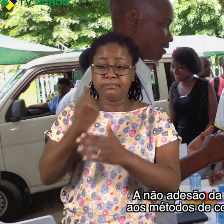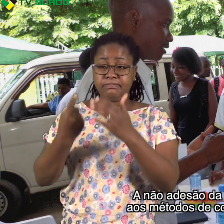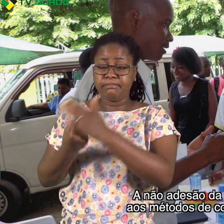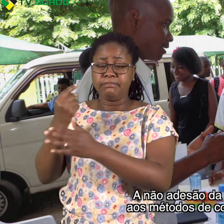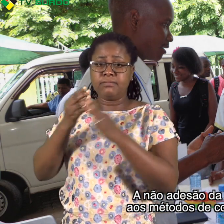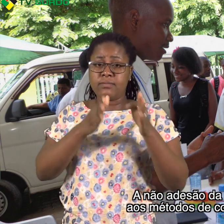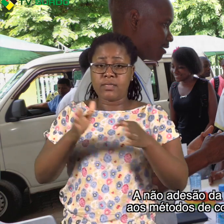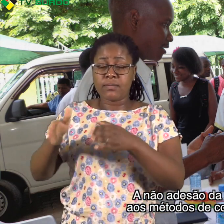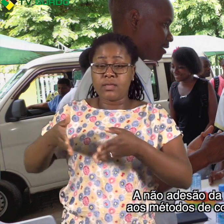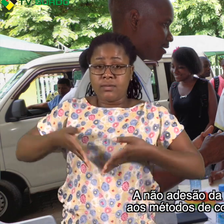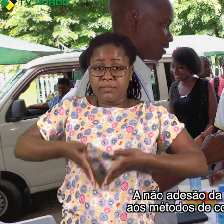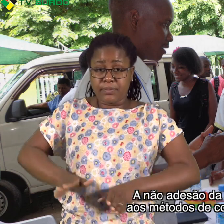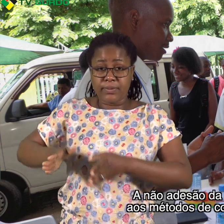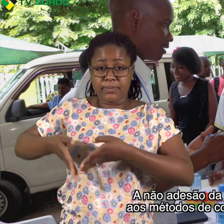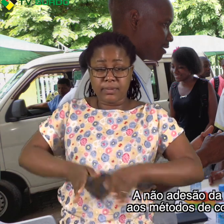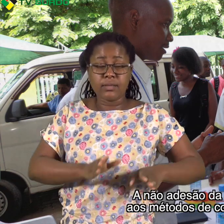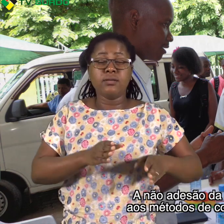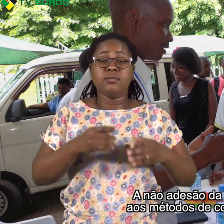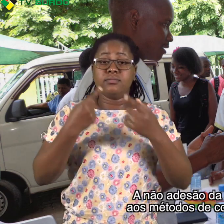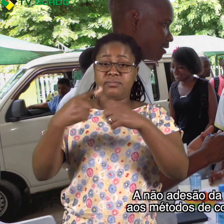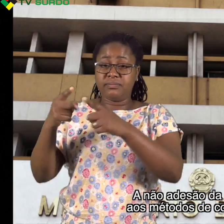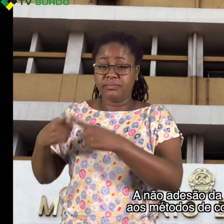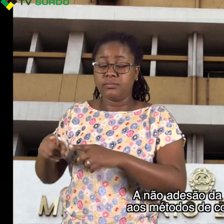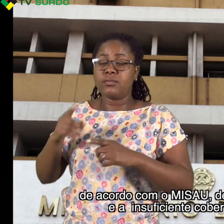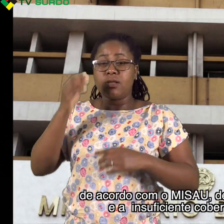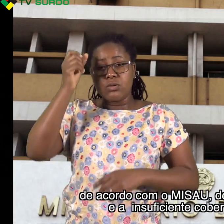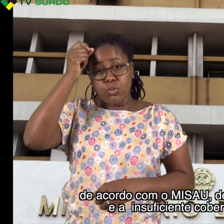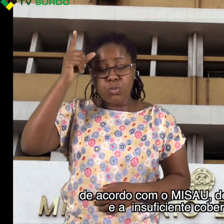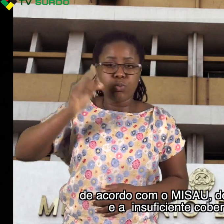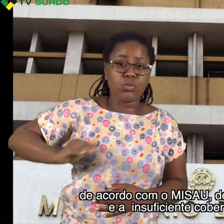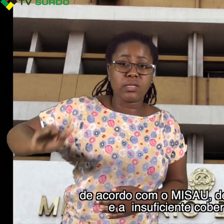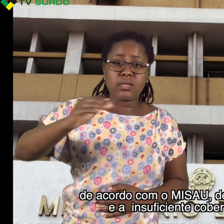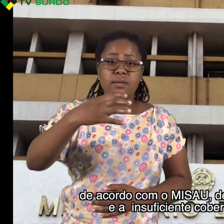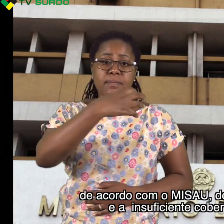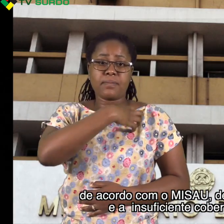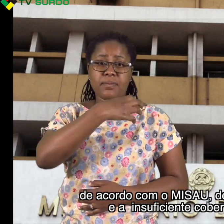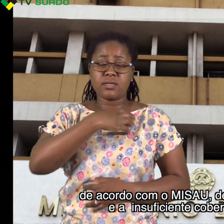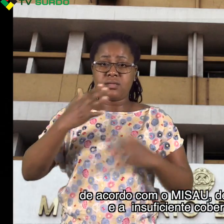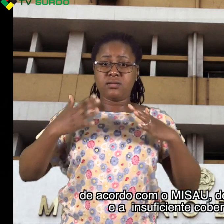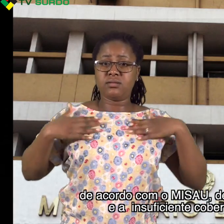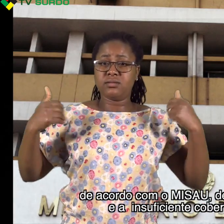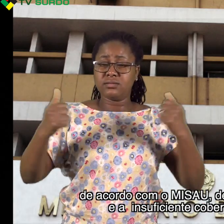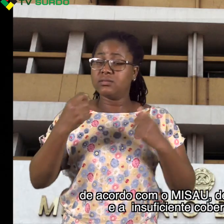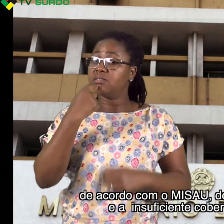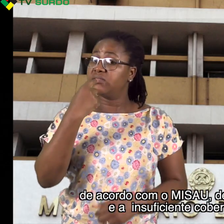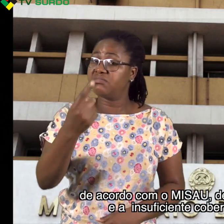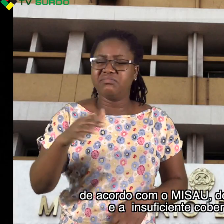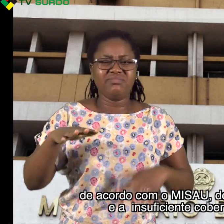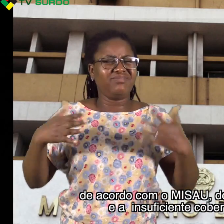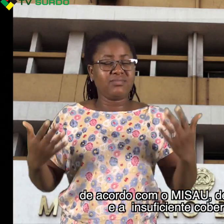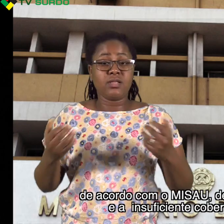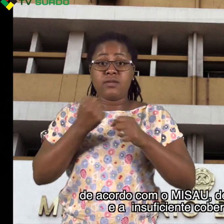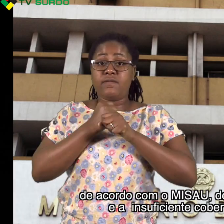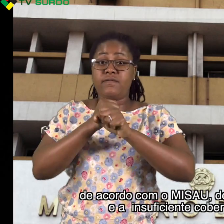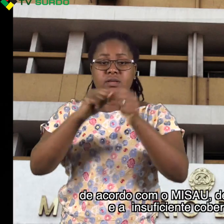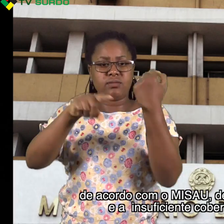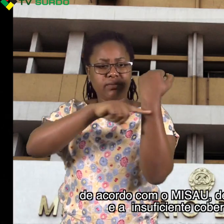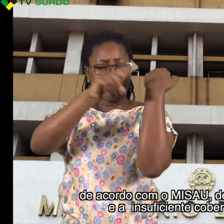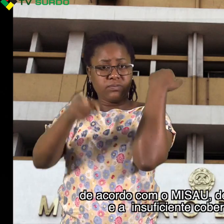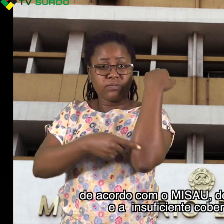maioria das mulheres aos métodos de contracepção modernos, de acordo com o Ministério da Saúde, deve-se a fatores